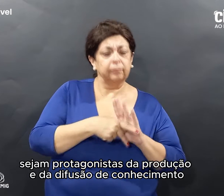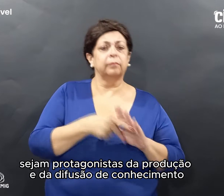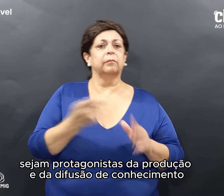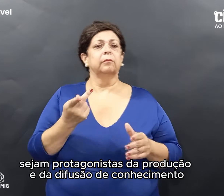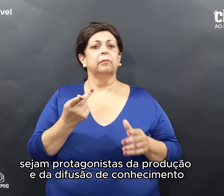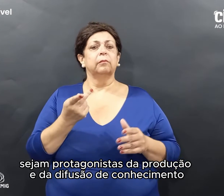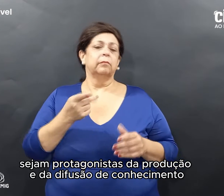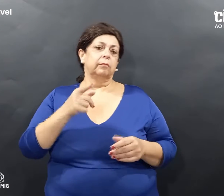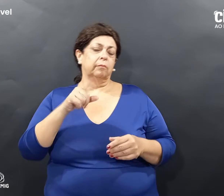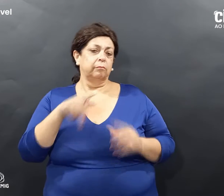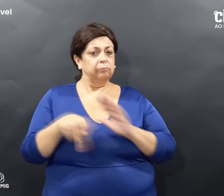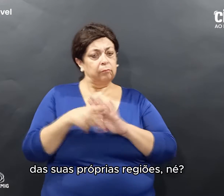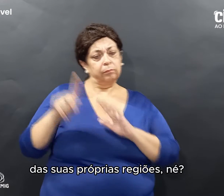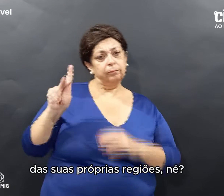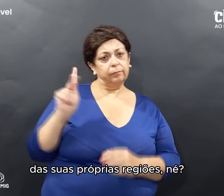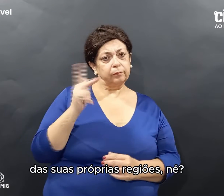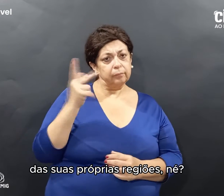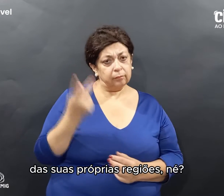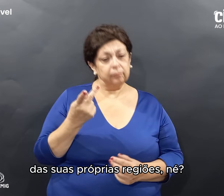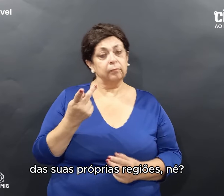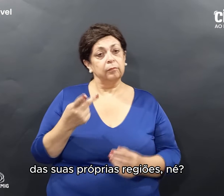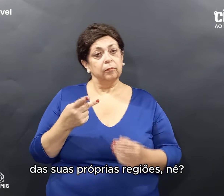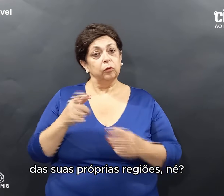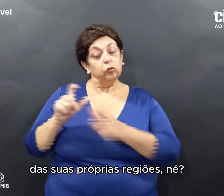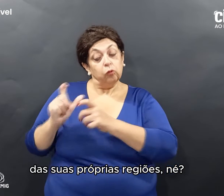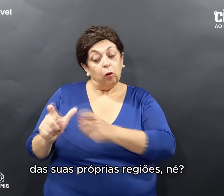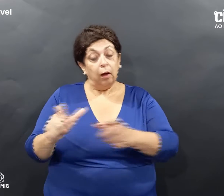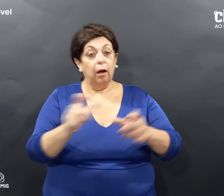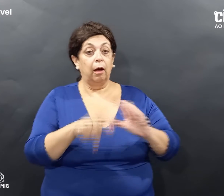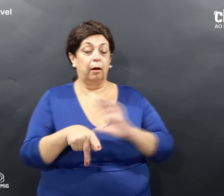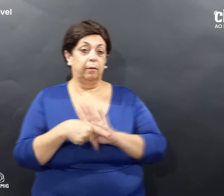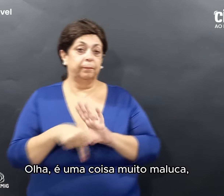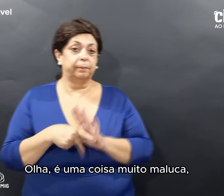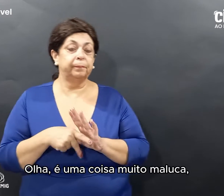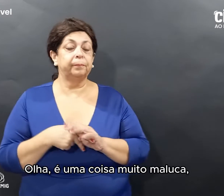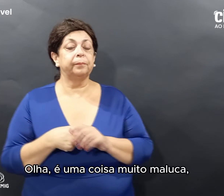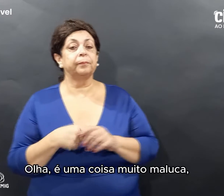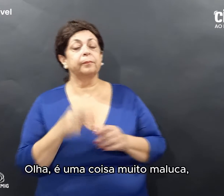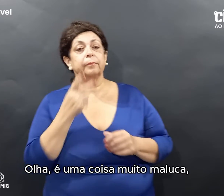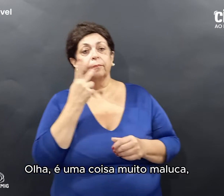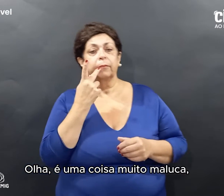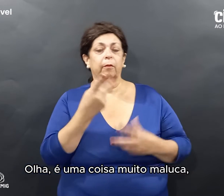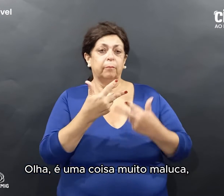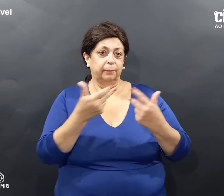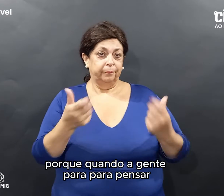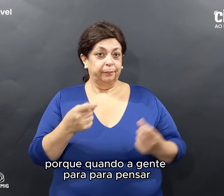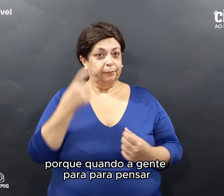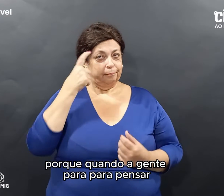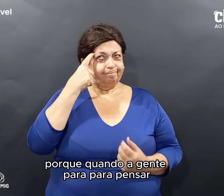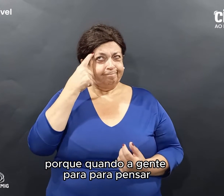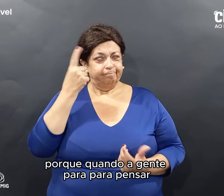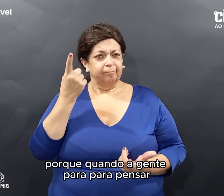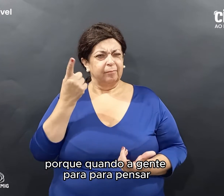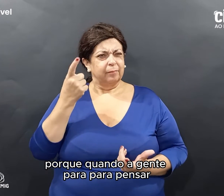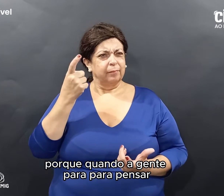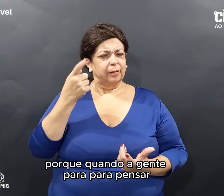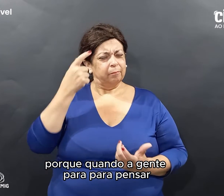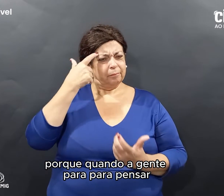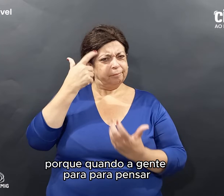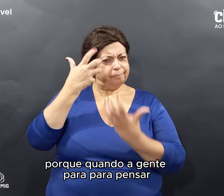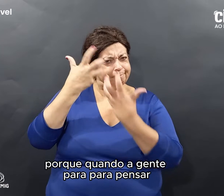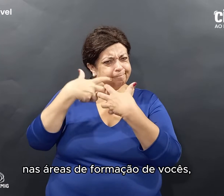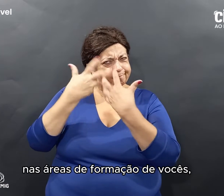produção e da difusão de conhecimento das suas próprias regiões, né? olha, é uma coisa muito maluca, porque quando a gente para